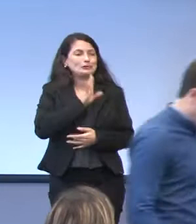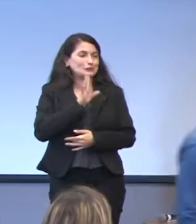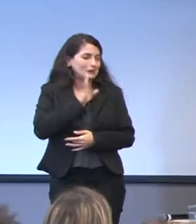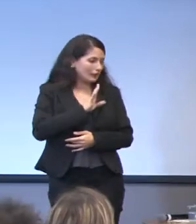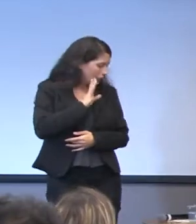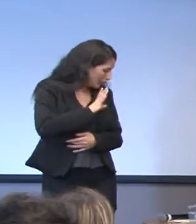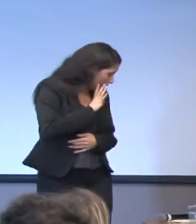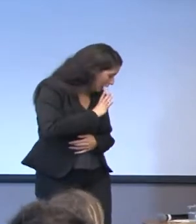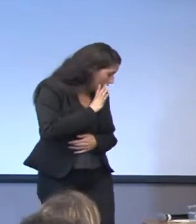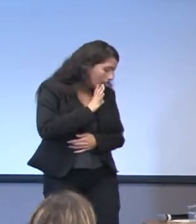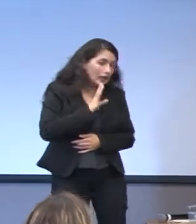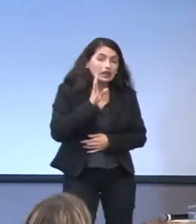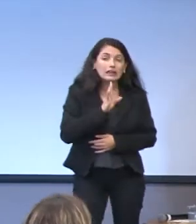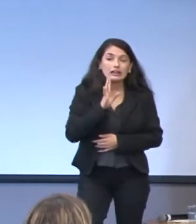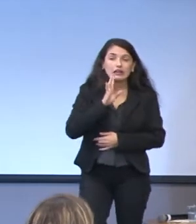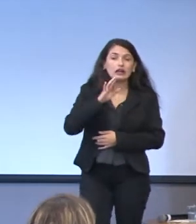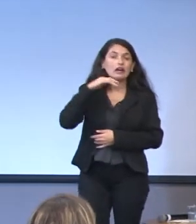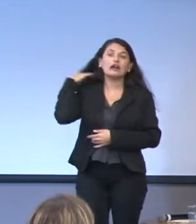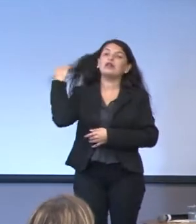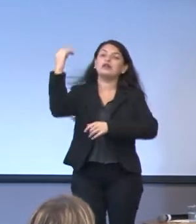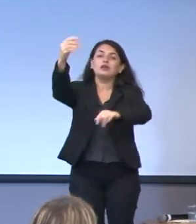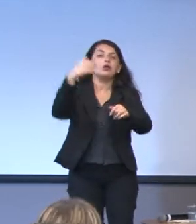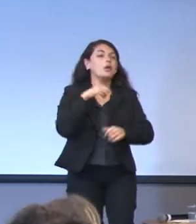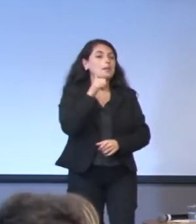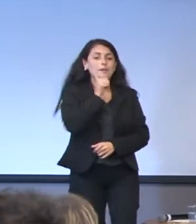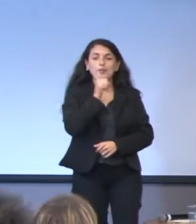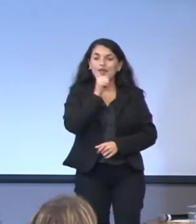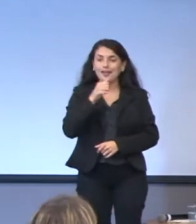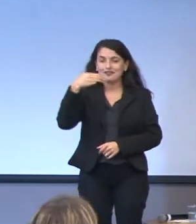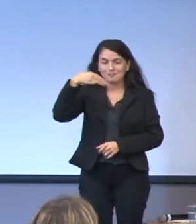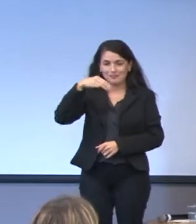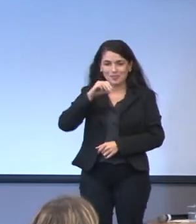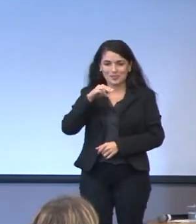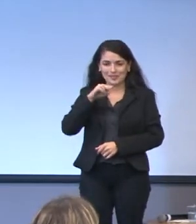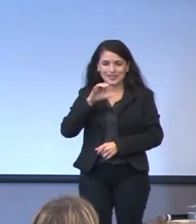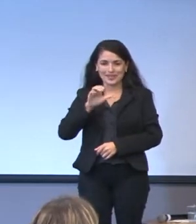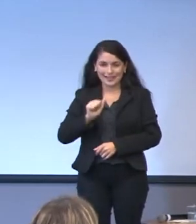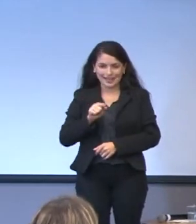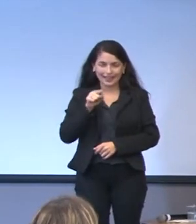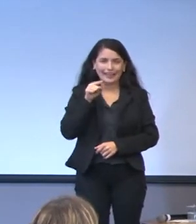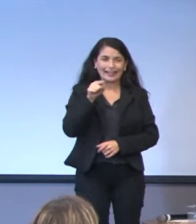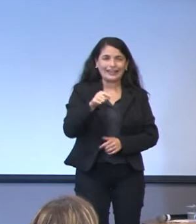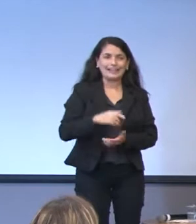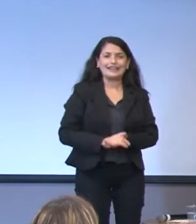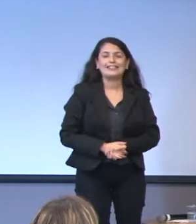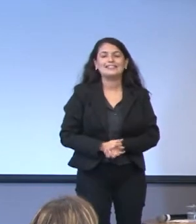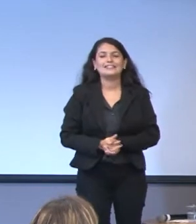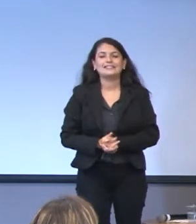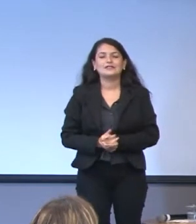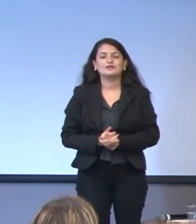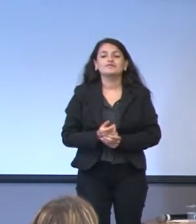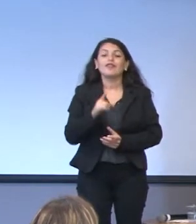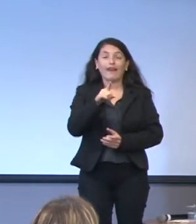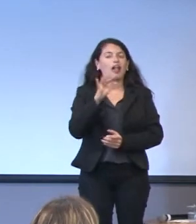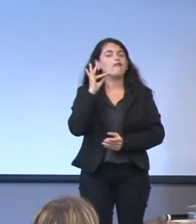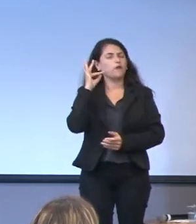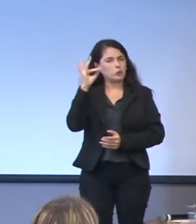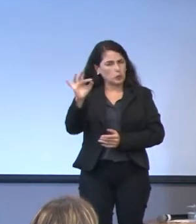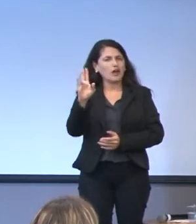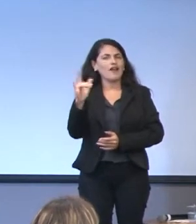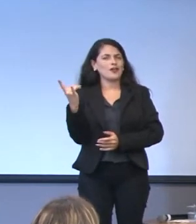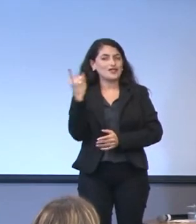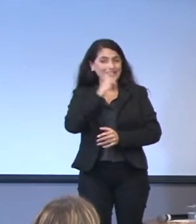e instrutiva e emocionante com a Mônica, que é uma futura instrutora